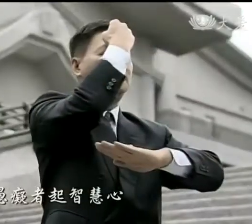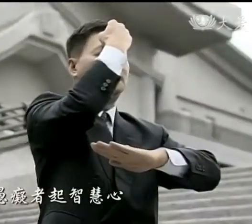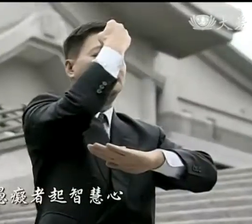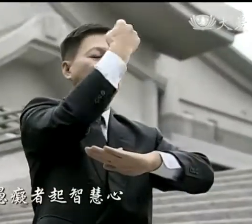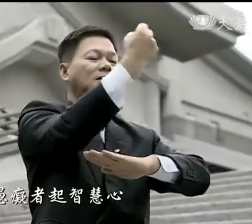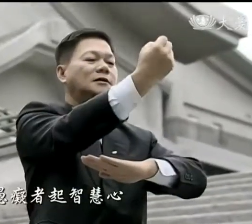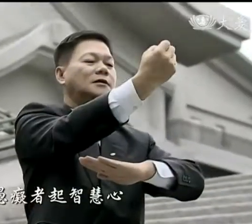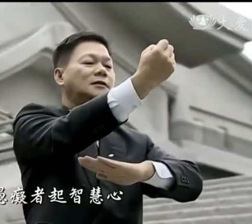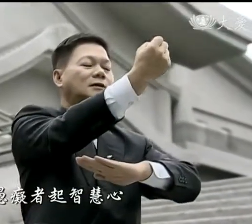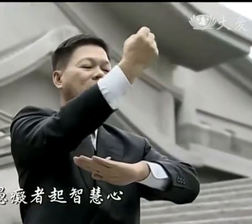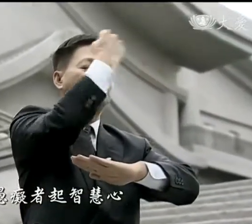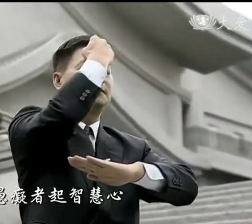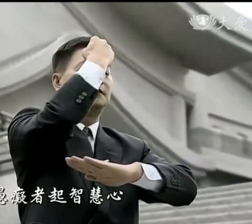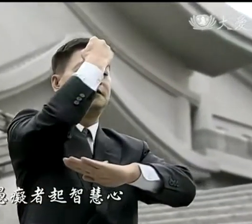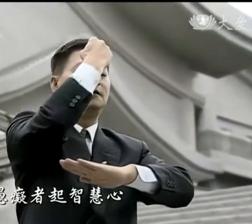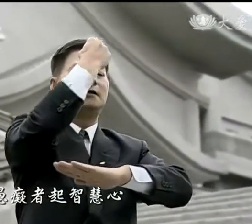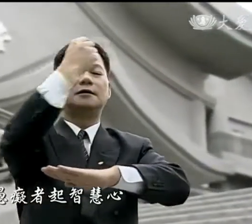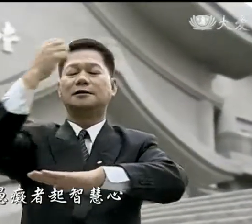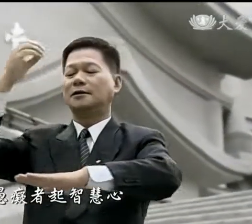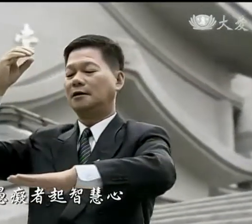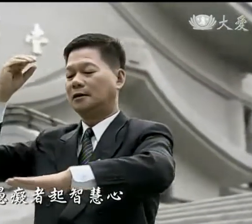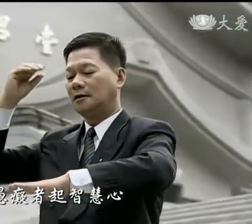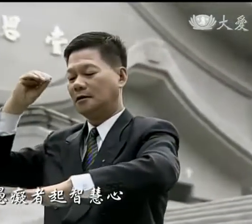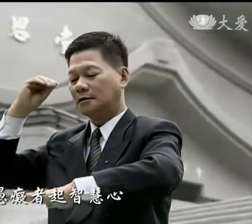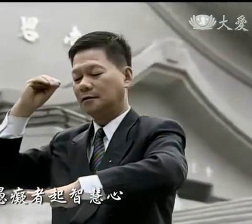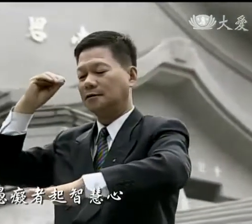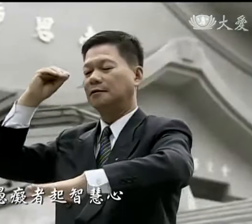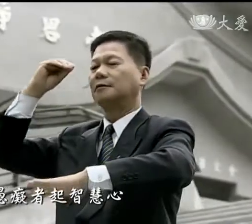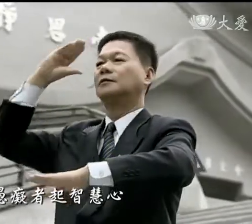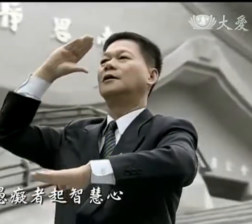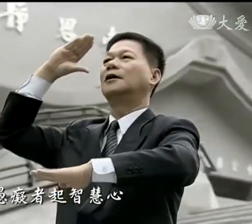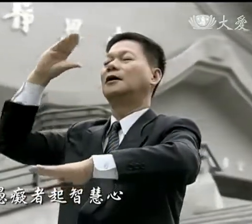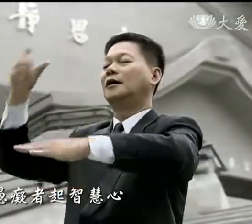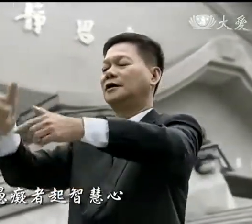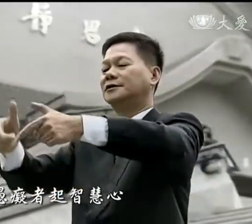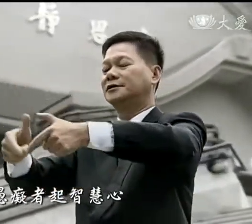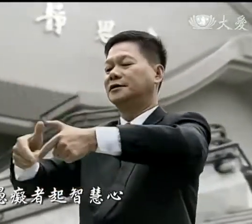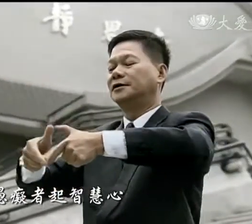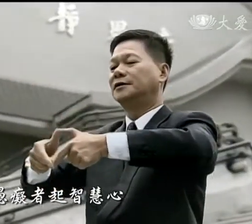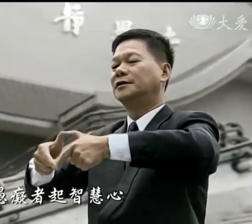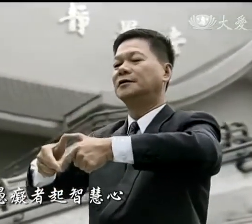愚痴者起智慧心。